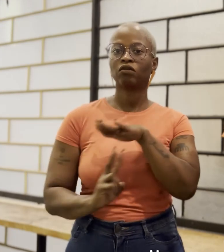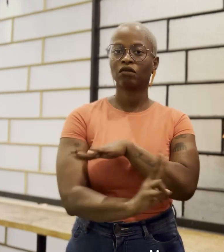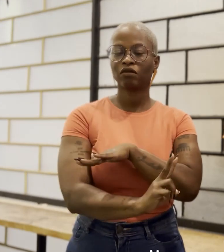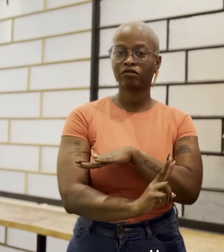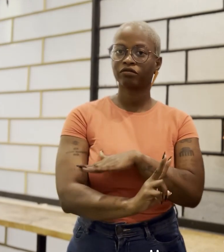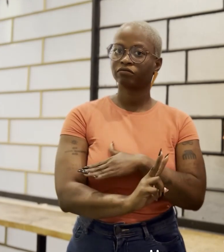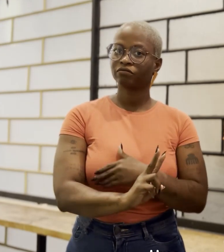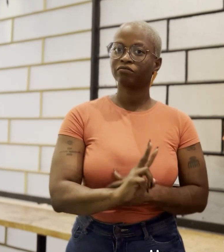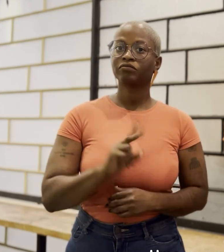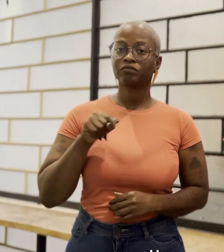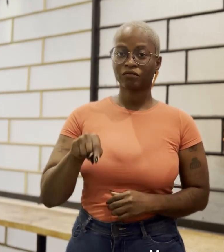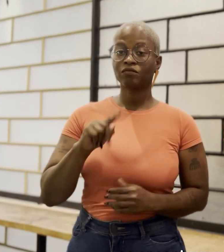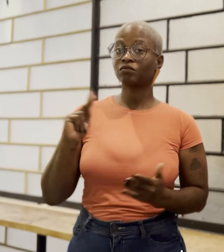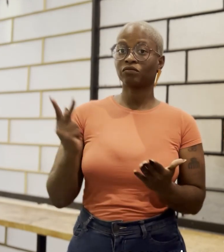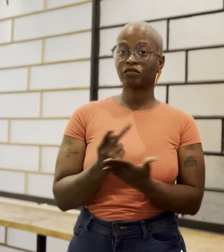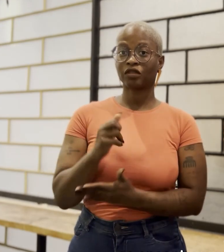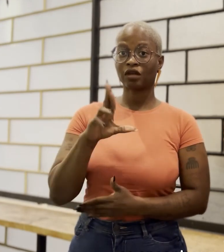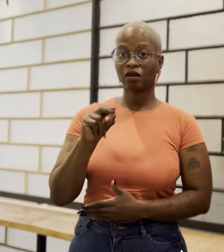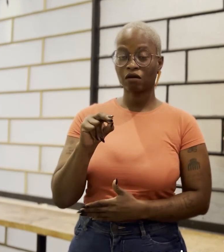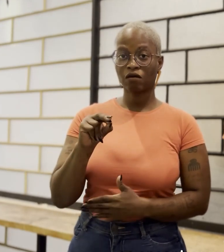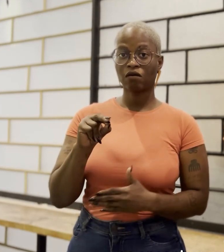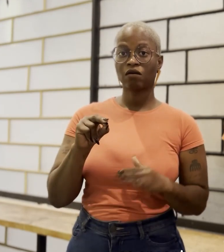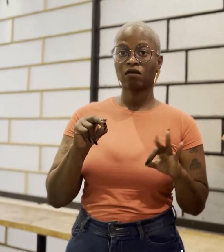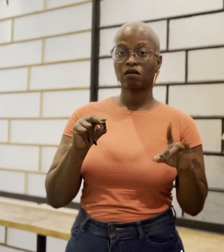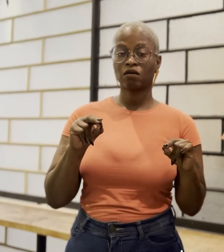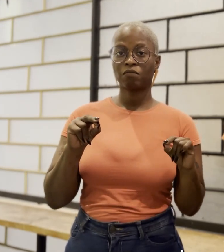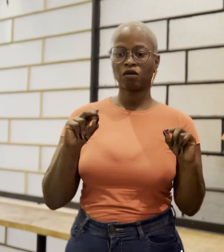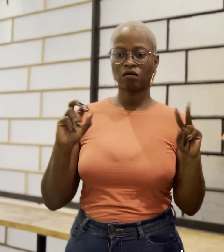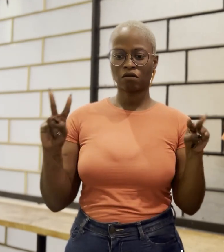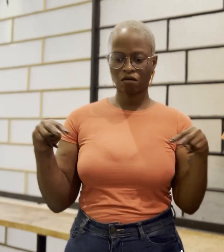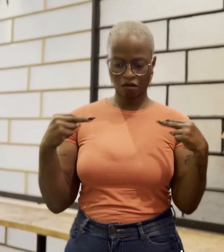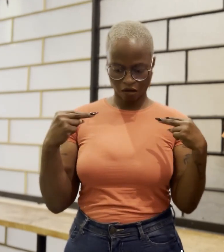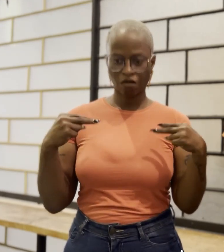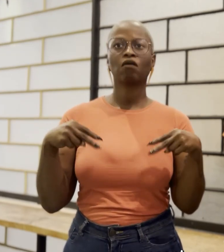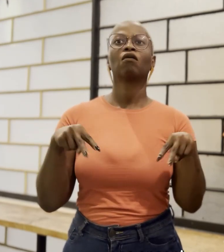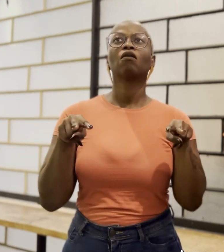Uma vez que Dédalo e Ícaro se encontram presos nesse labirinto,